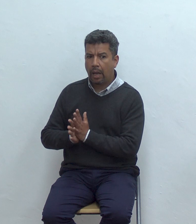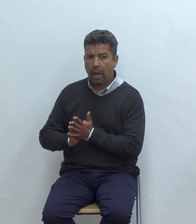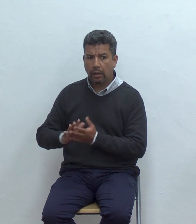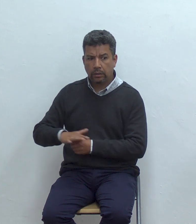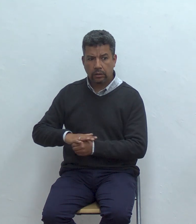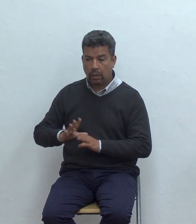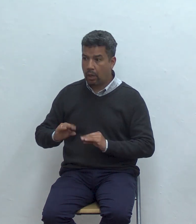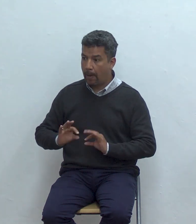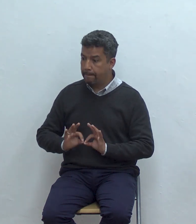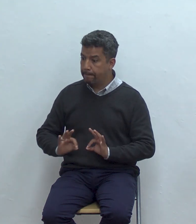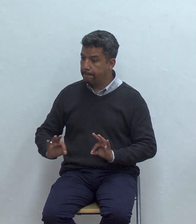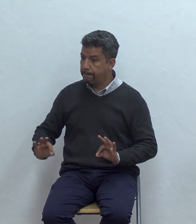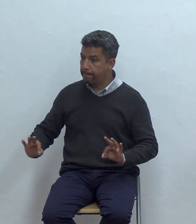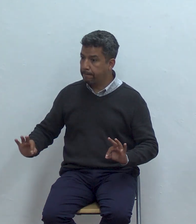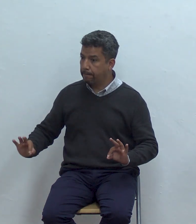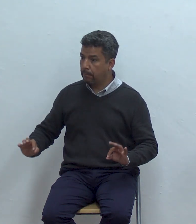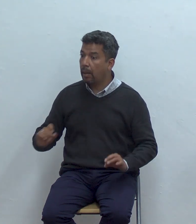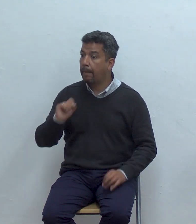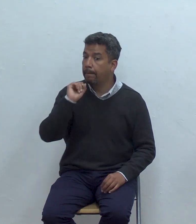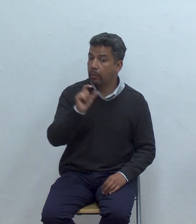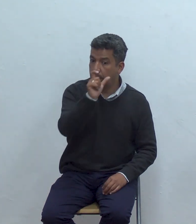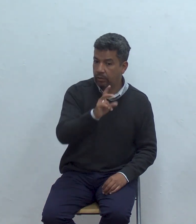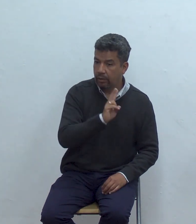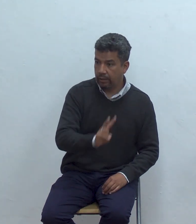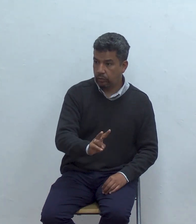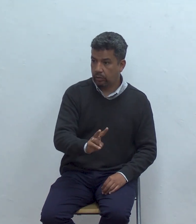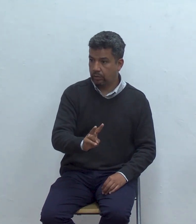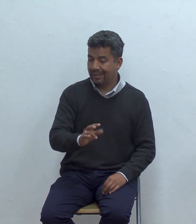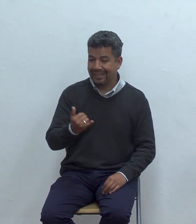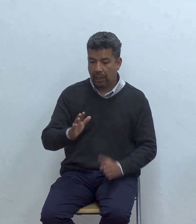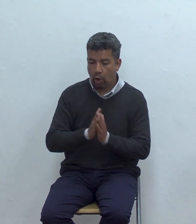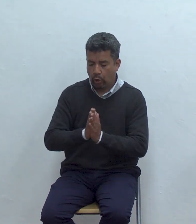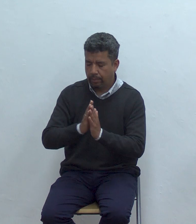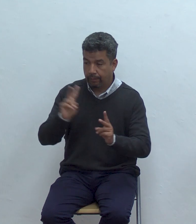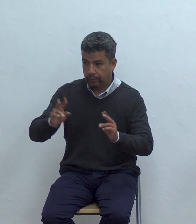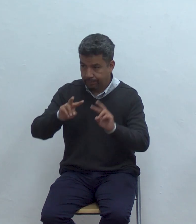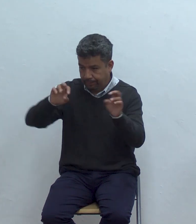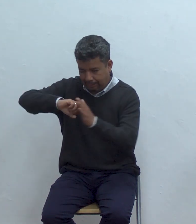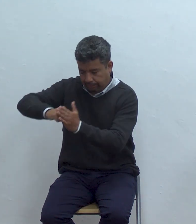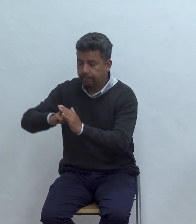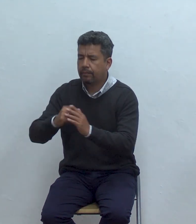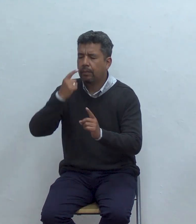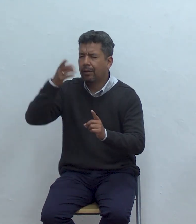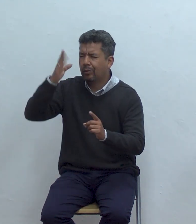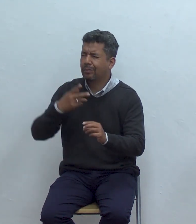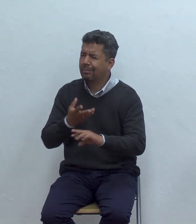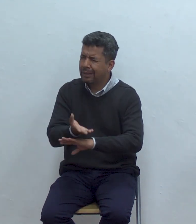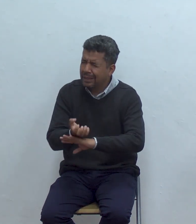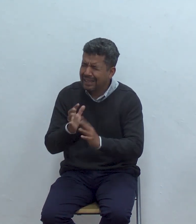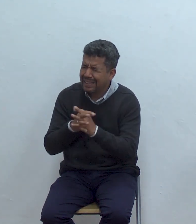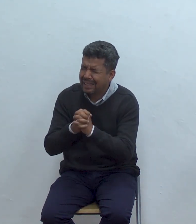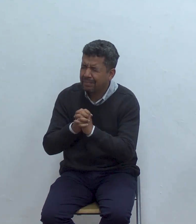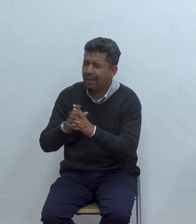nada? Pregúntele a un venezolano. Es más, vamos a orar ya por Venezuela. Padre, nosotros te clamamos no solamente por Venezuela,